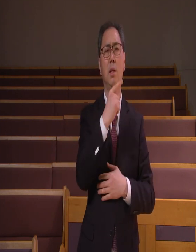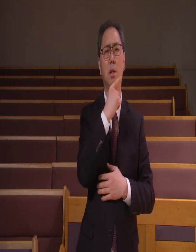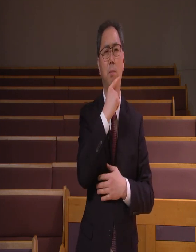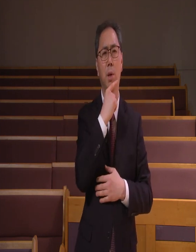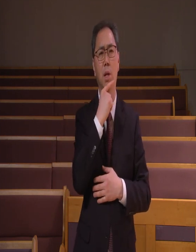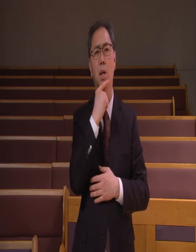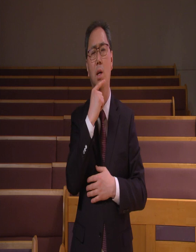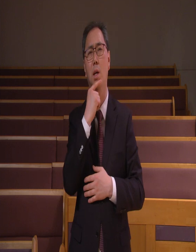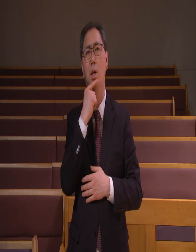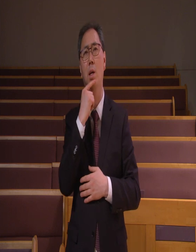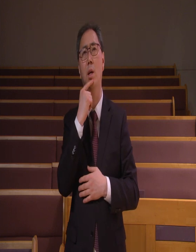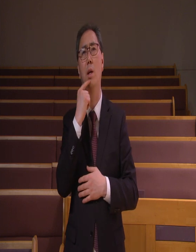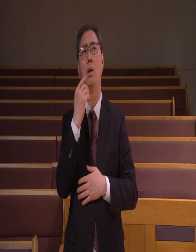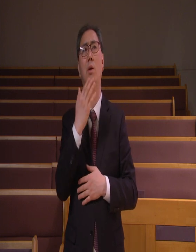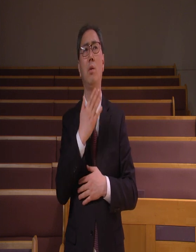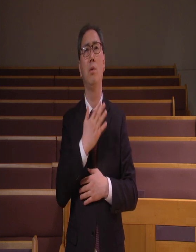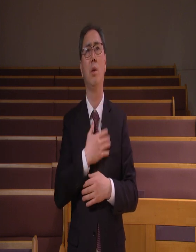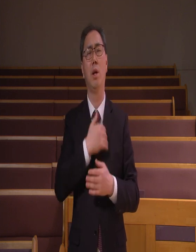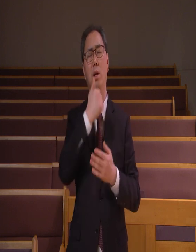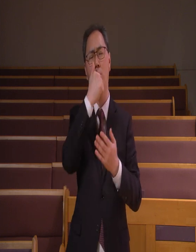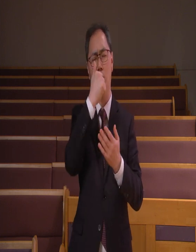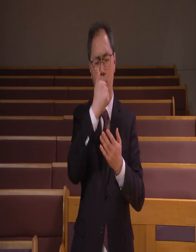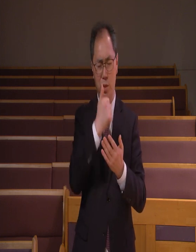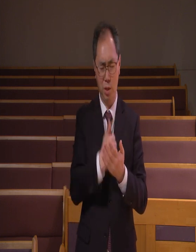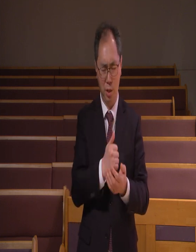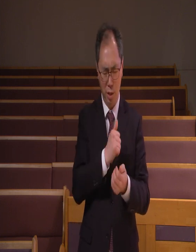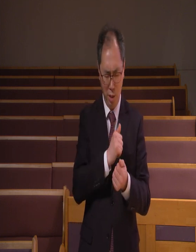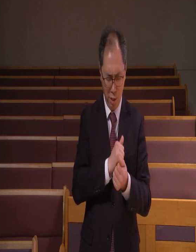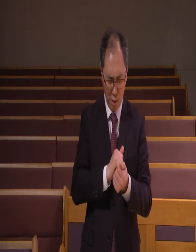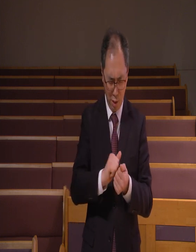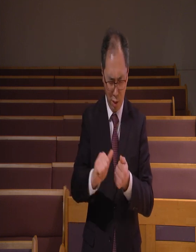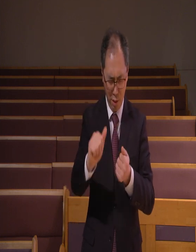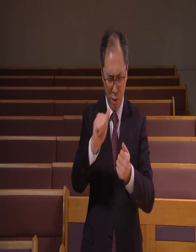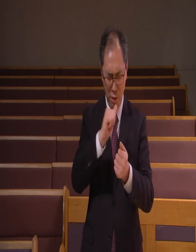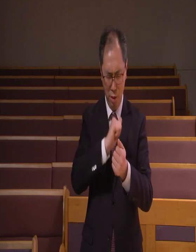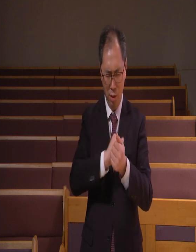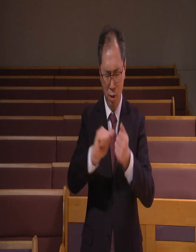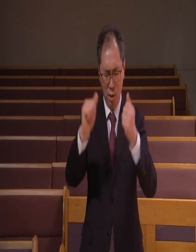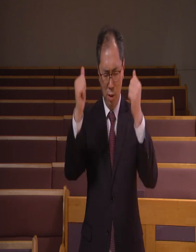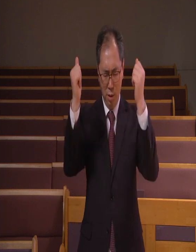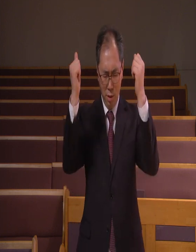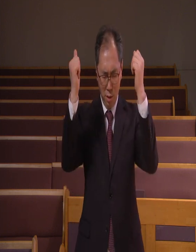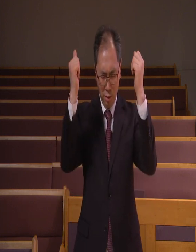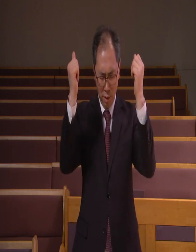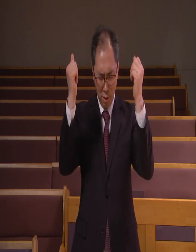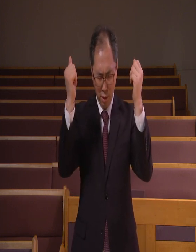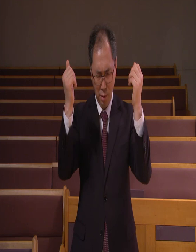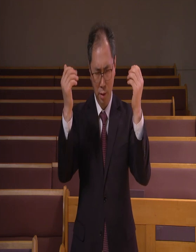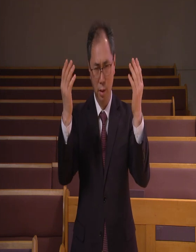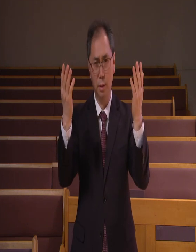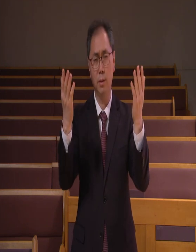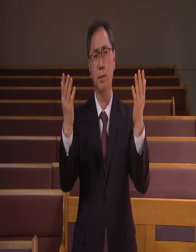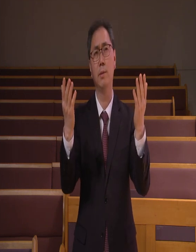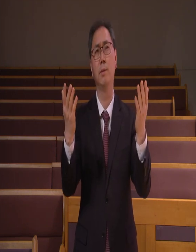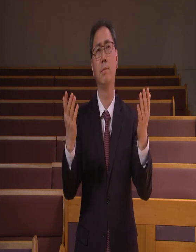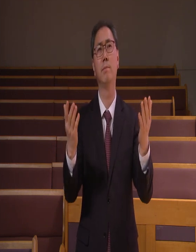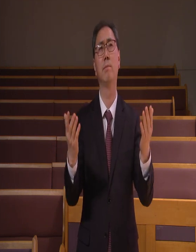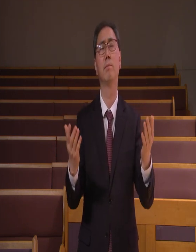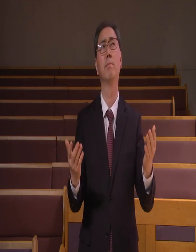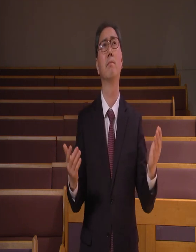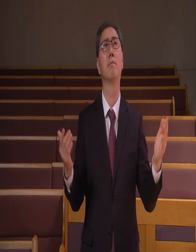흘렸네. 그 비로 내 죄 씻어. 우리가